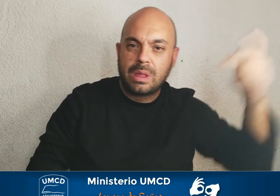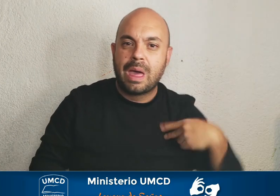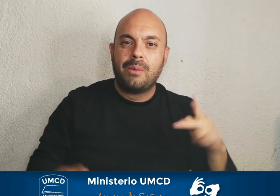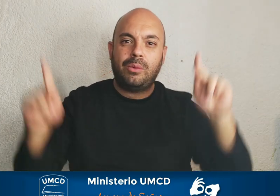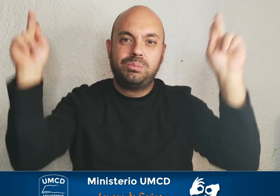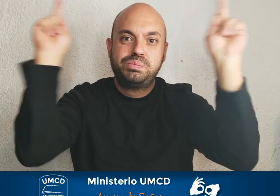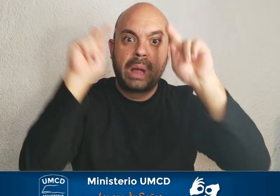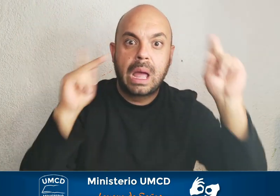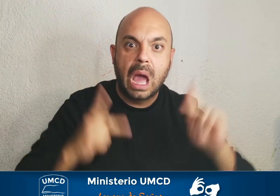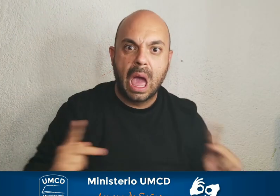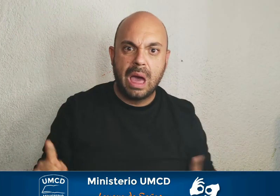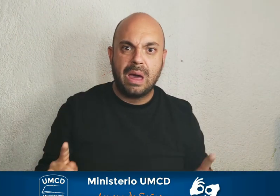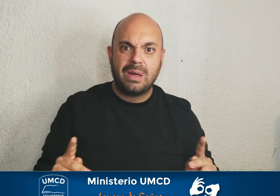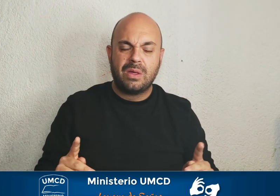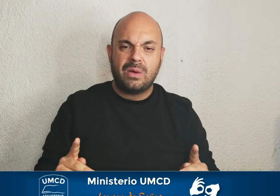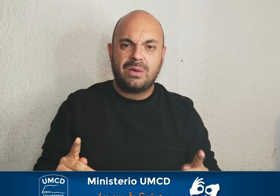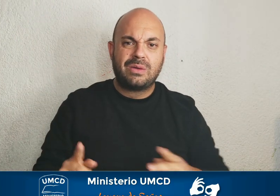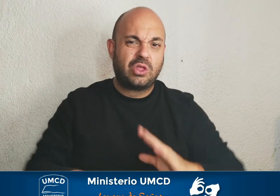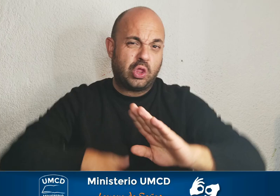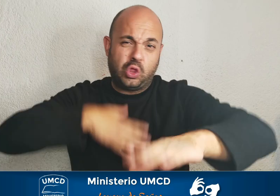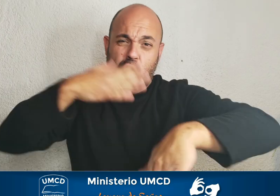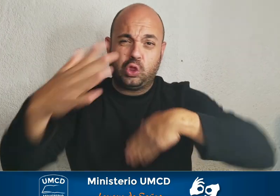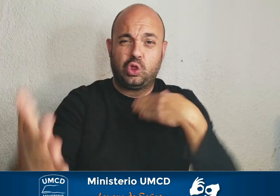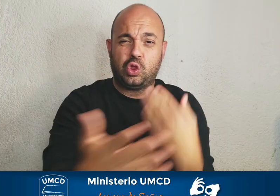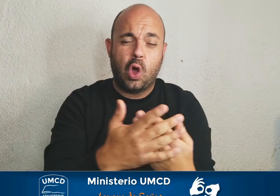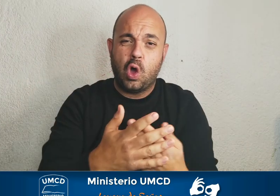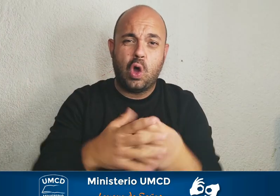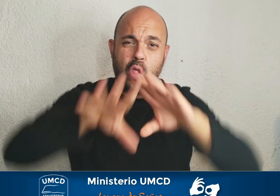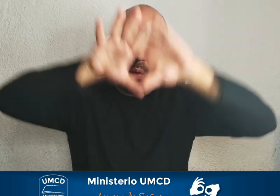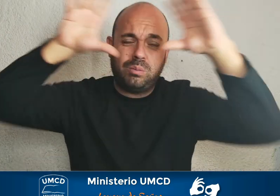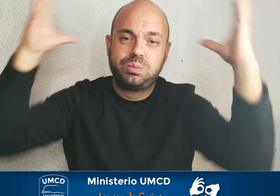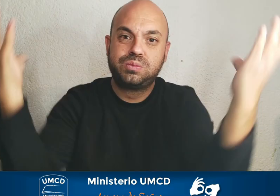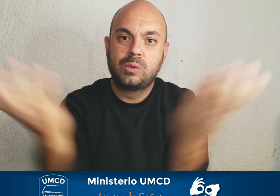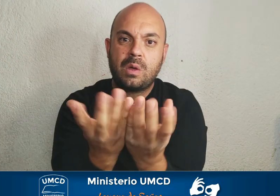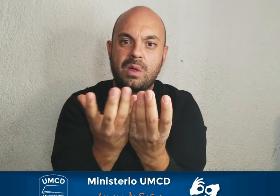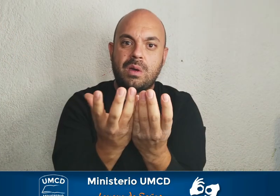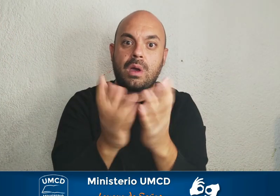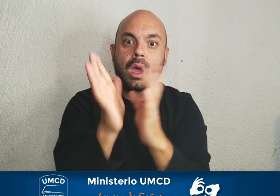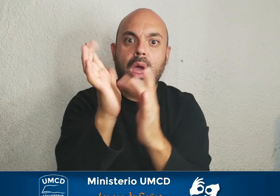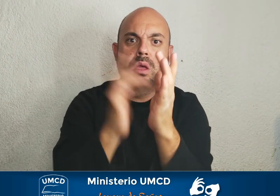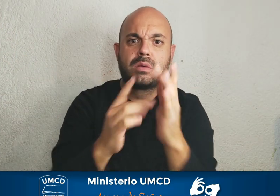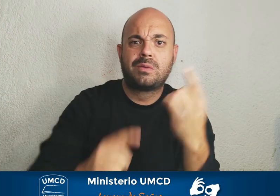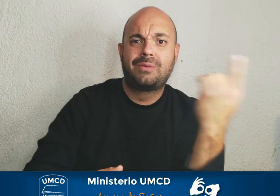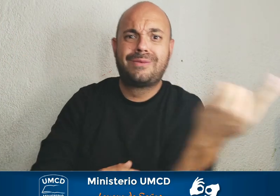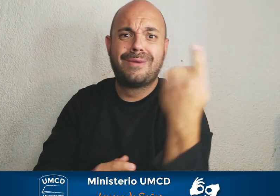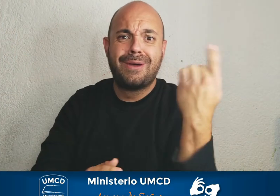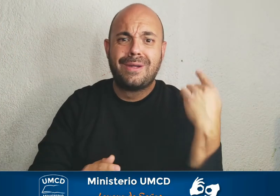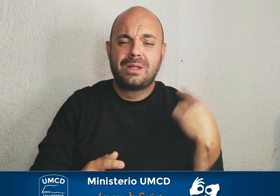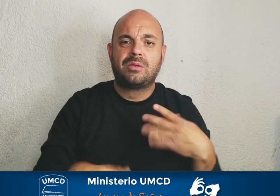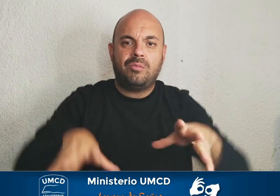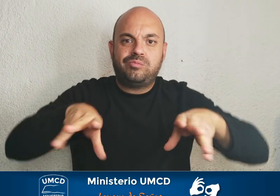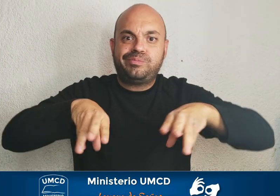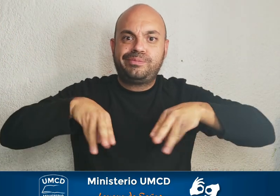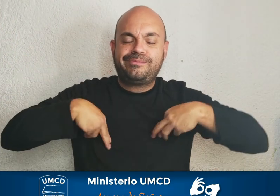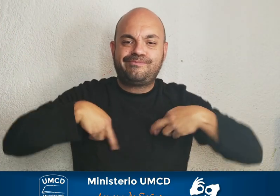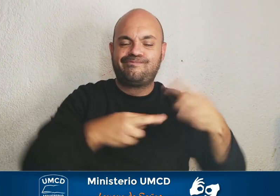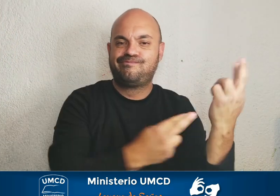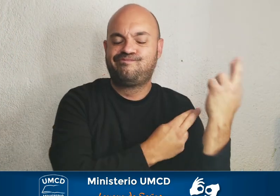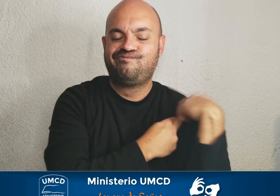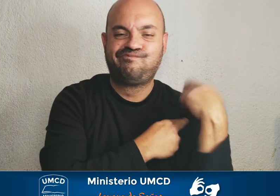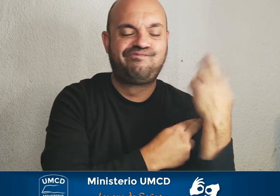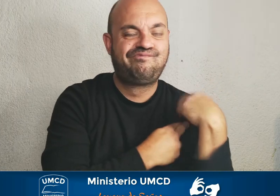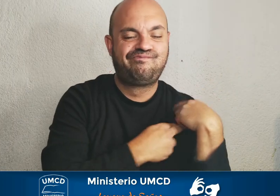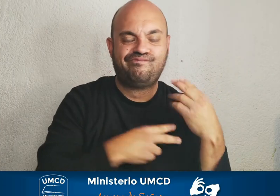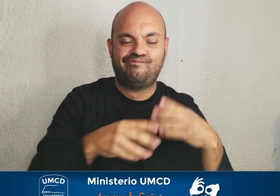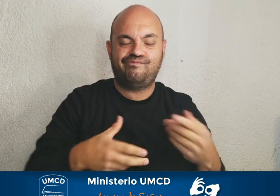pero es nuestro pecado que se interpone en nosotros que nos hace llevar esa cruz con malestar, porque tenemos